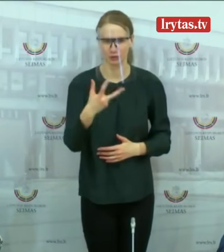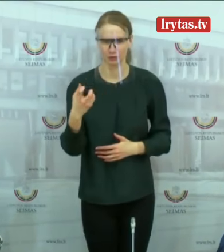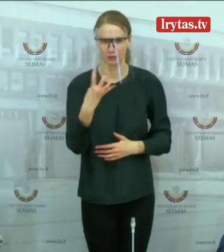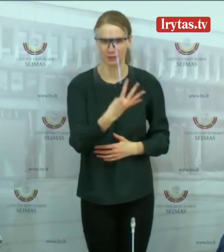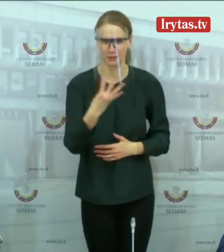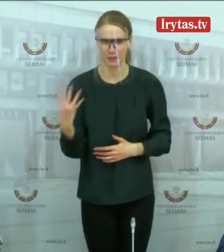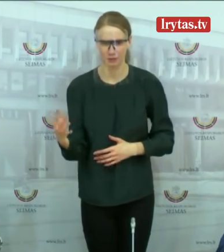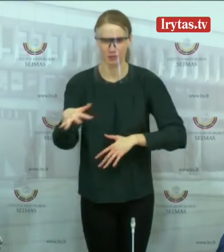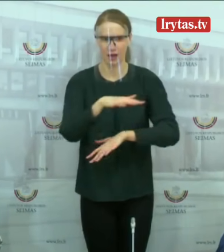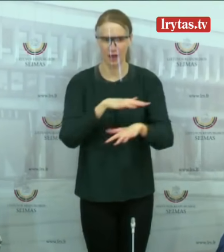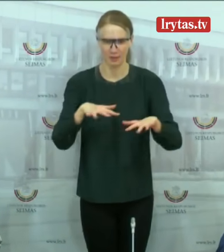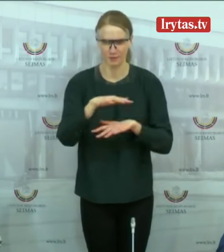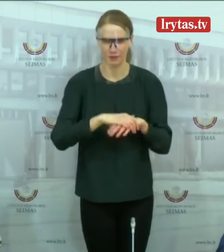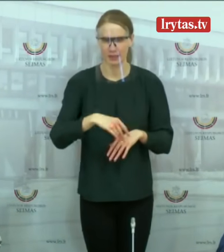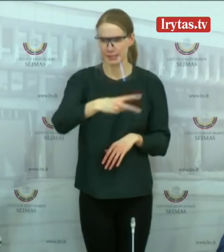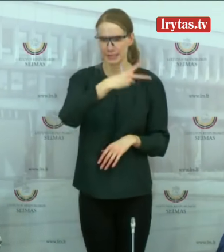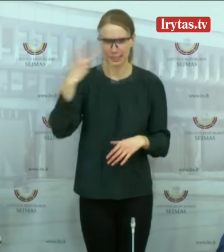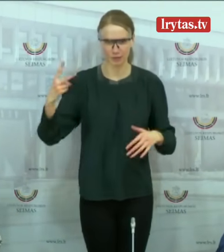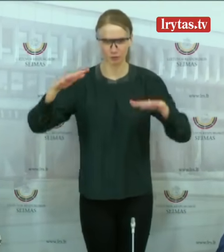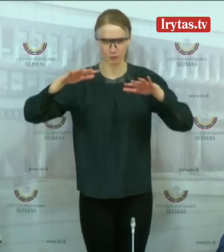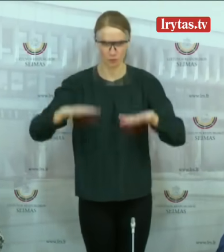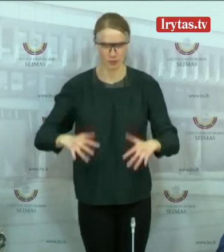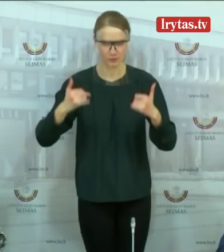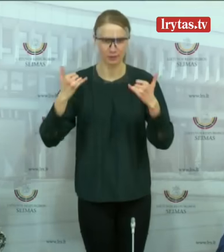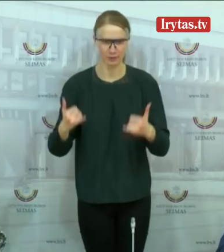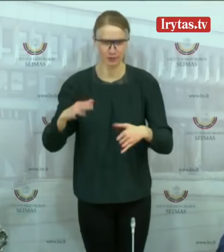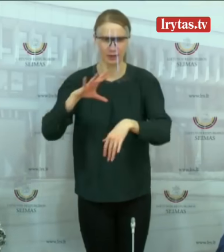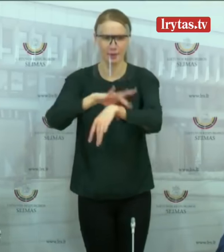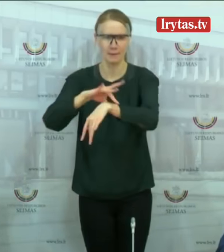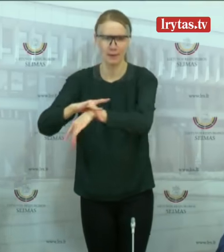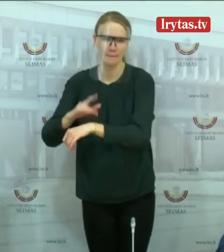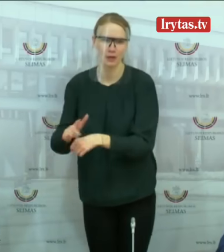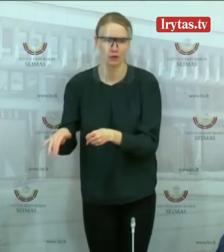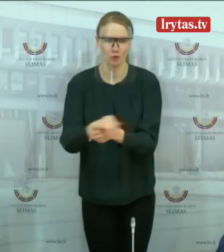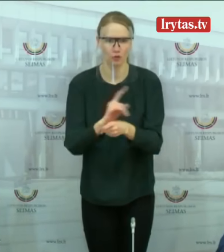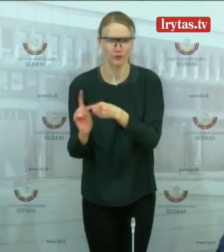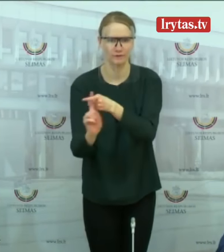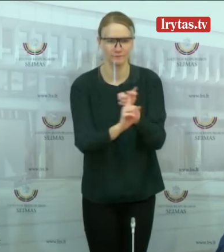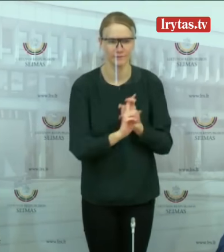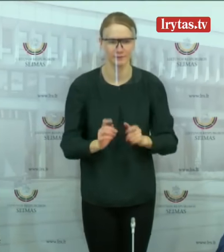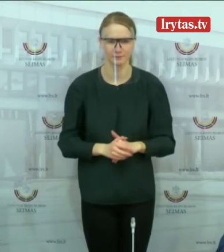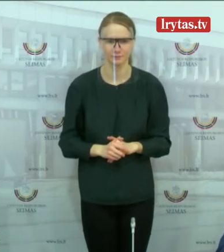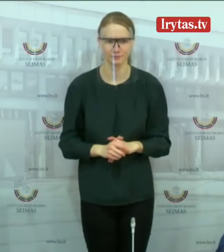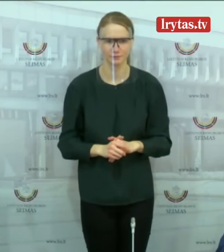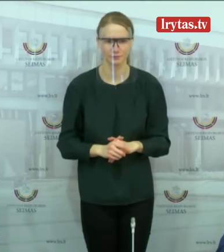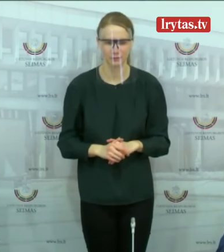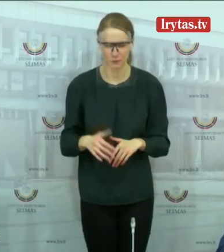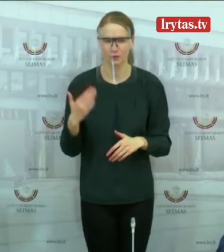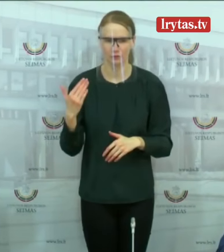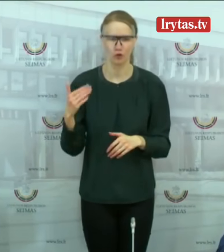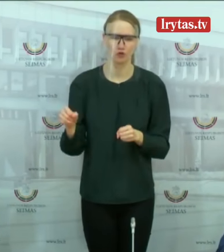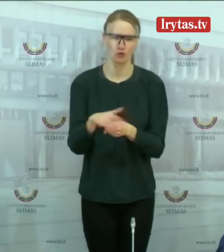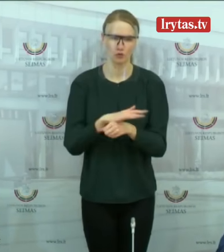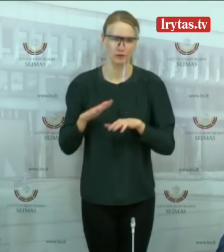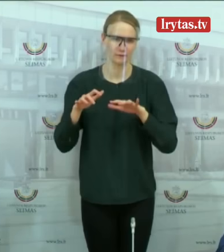1344 atvejai Lietuvoje šiuo metu yra nustatyta. Tai reiškia, kad tiek asmenų serga naujo koronaviruso